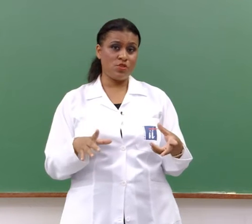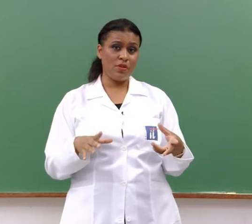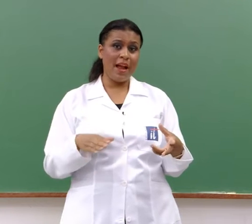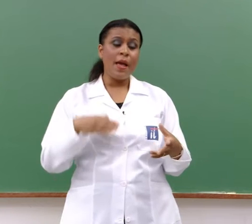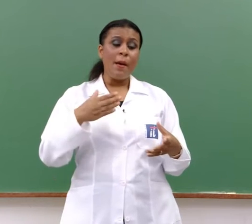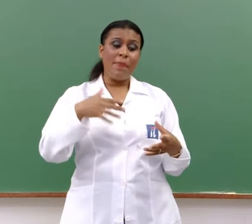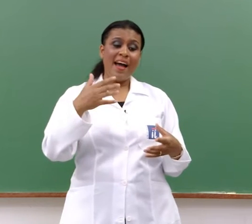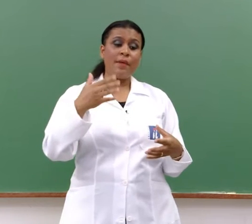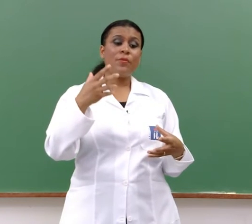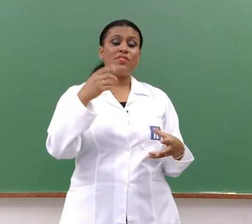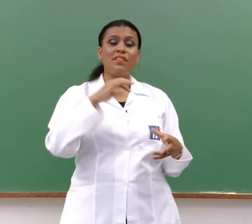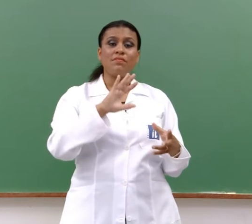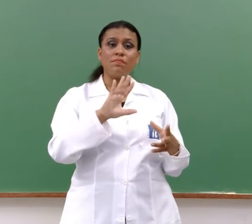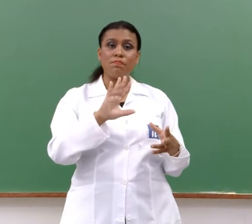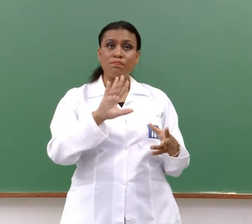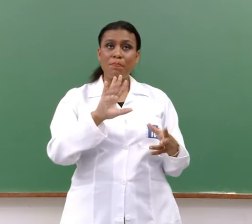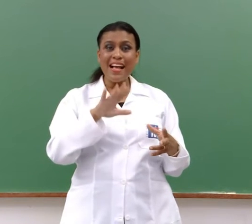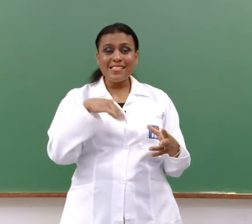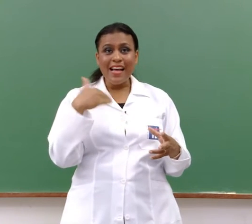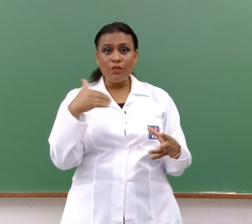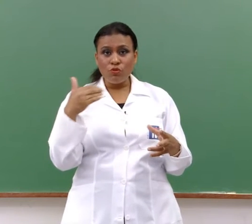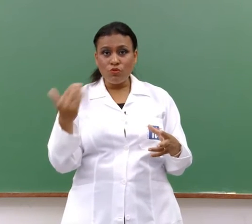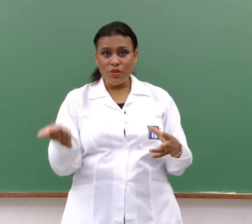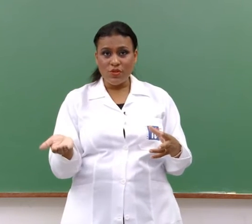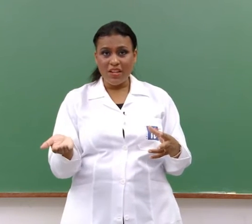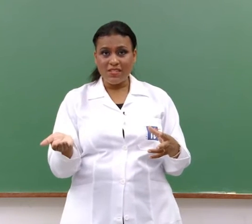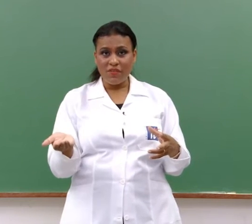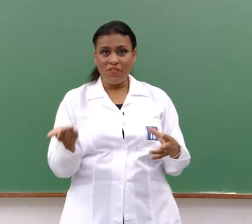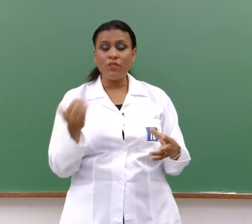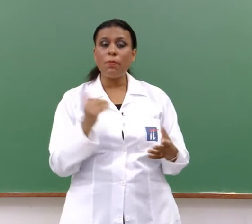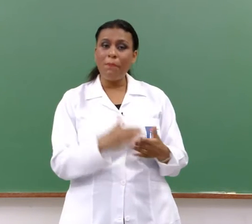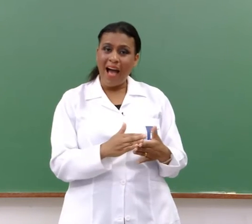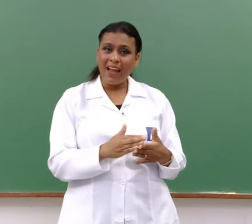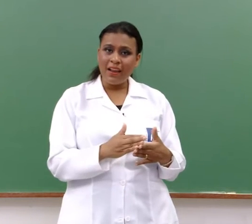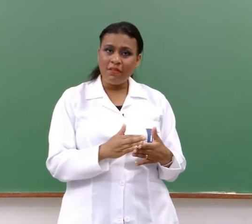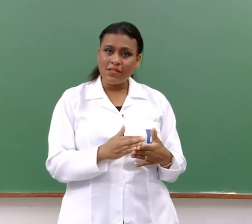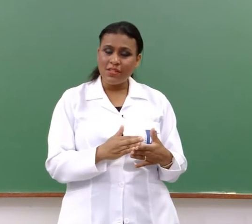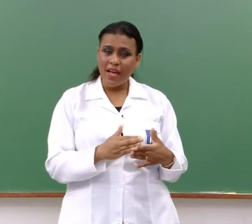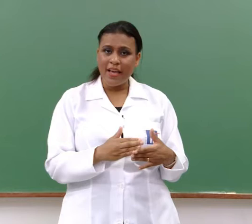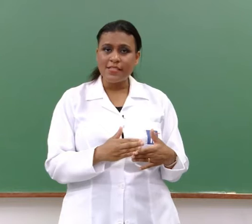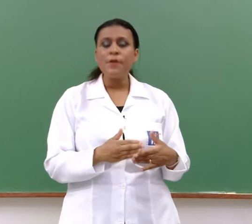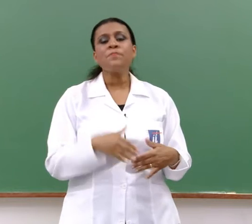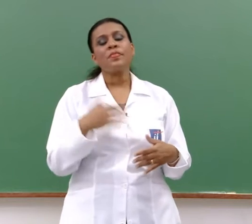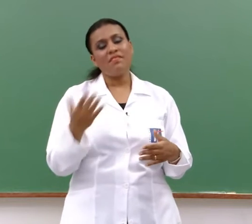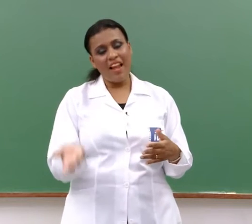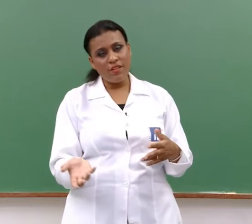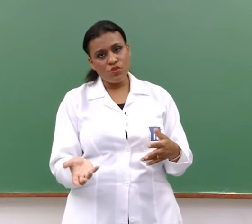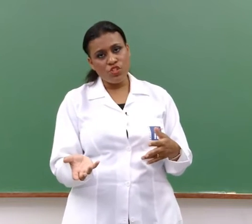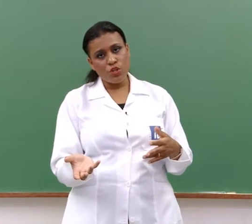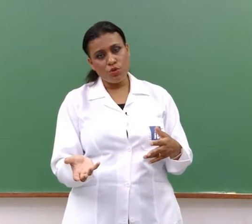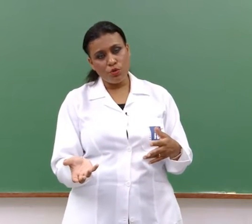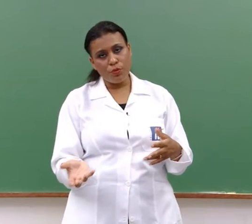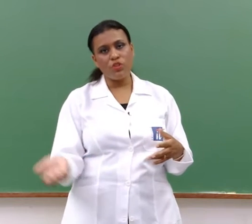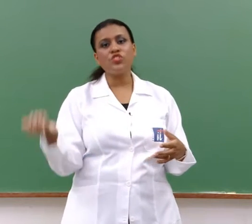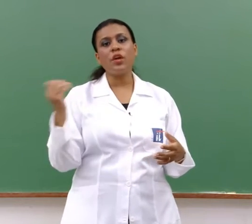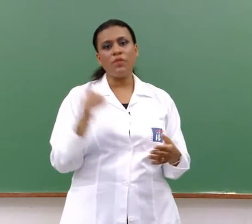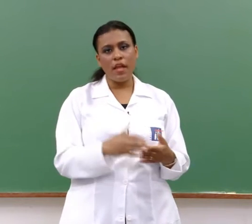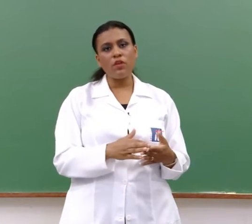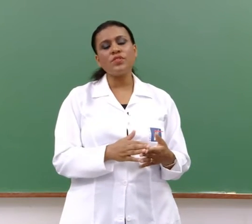particular, para poder passar tudo isso que ele estava vendo para a língua de sinais, traduzir tudo bonitinho e ele